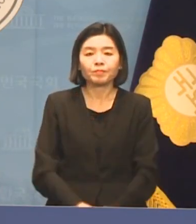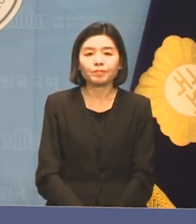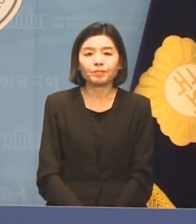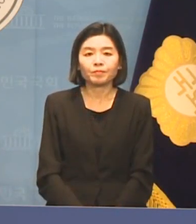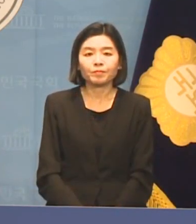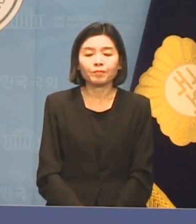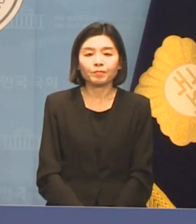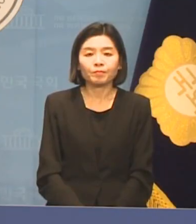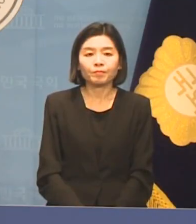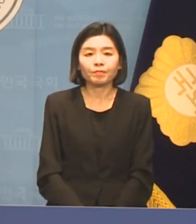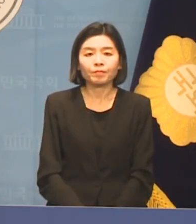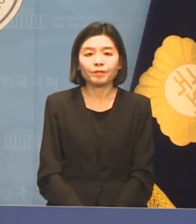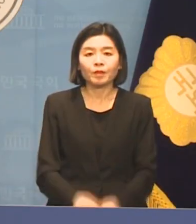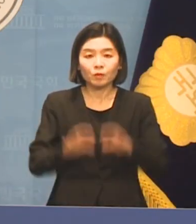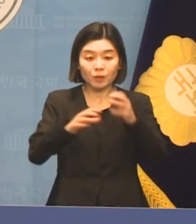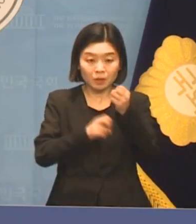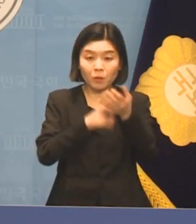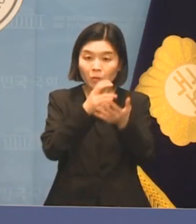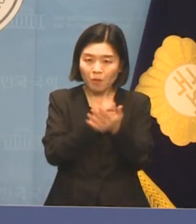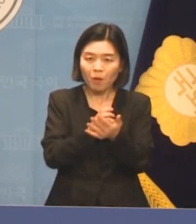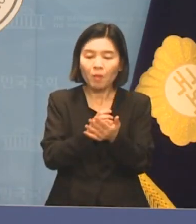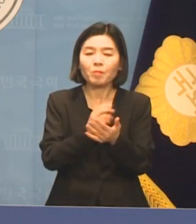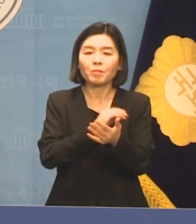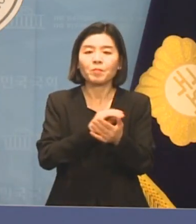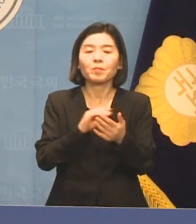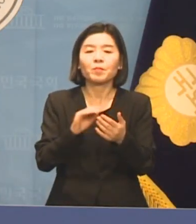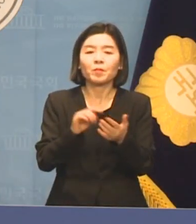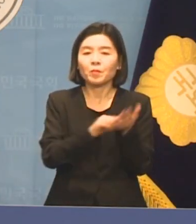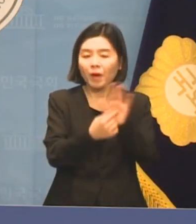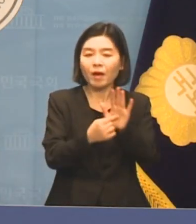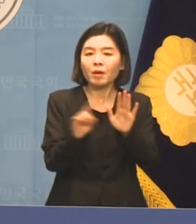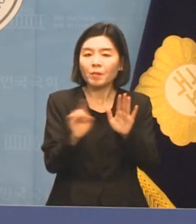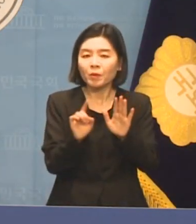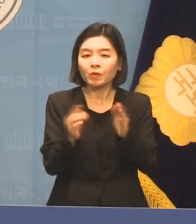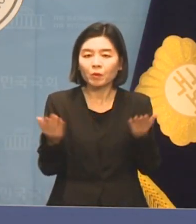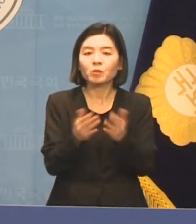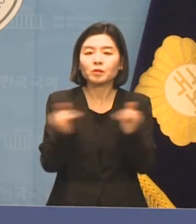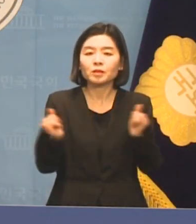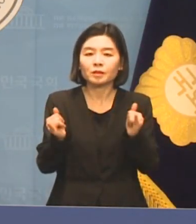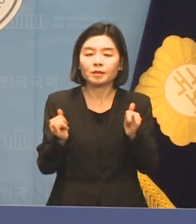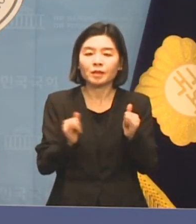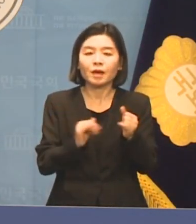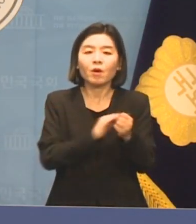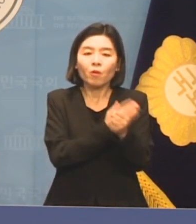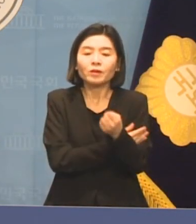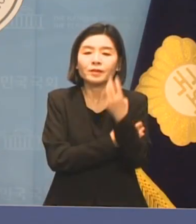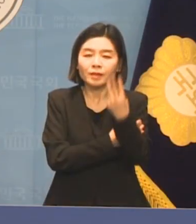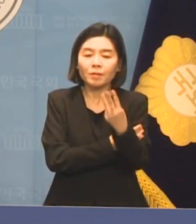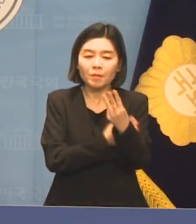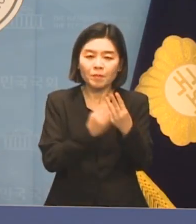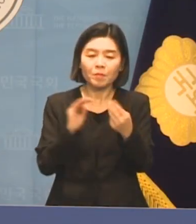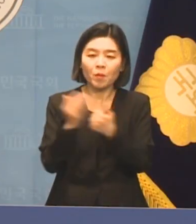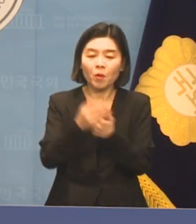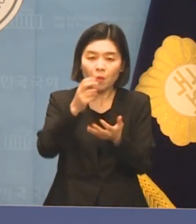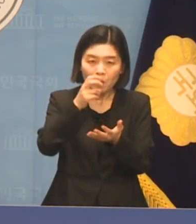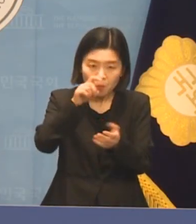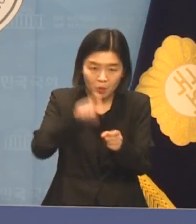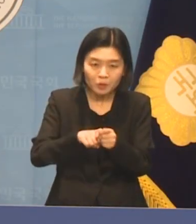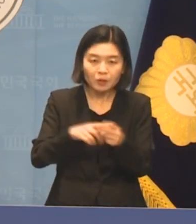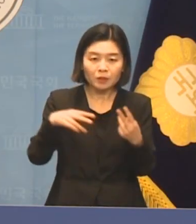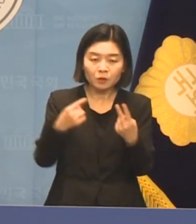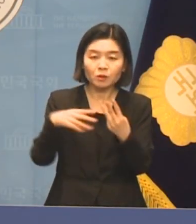네, 이상으로 헌법이 보장하는 노동 3권, 노동자의 온전한 노동 3권 보장을 위한 노조법 2조 3조 개정안